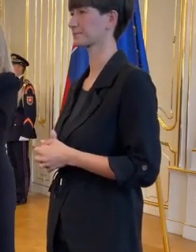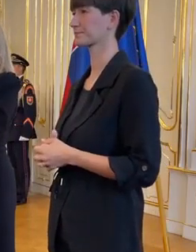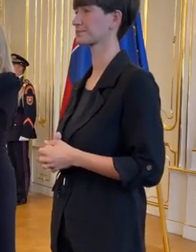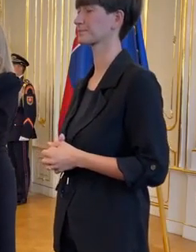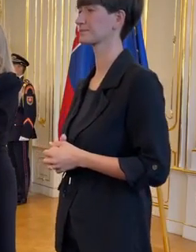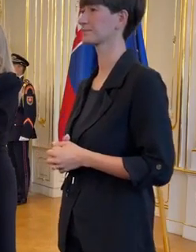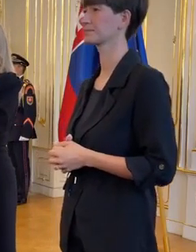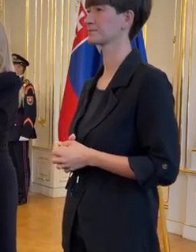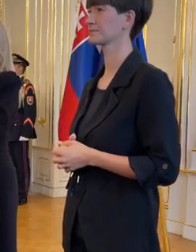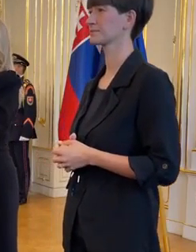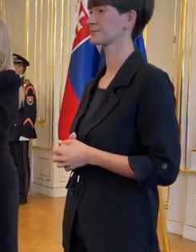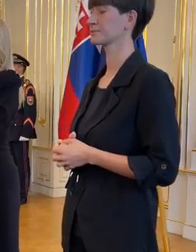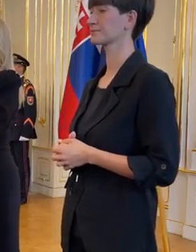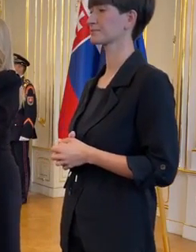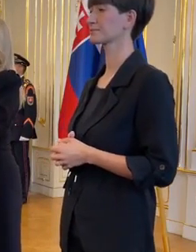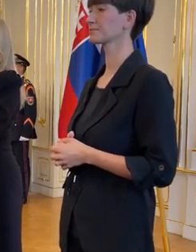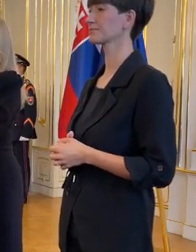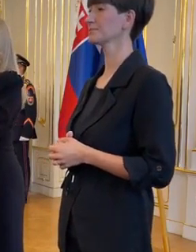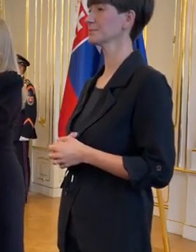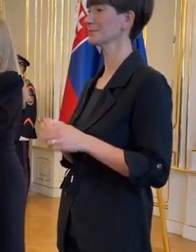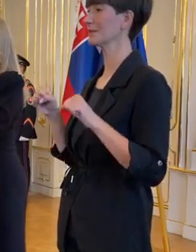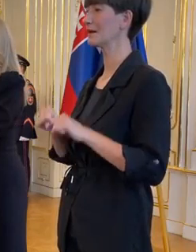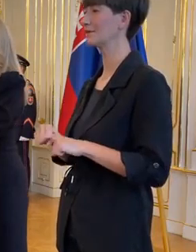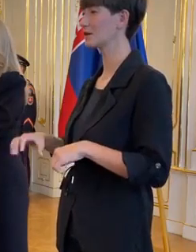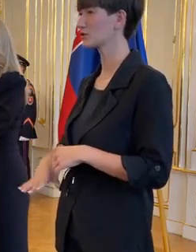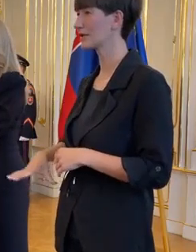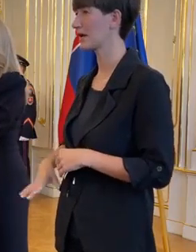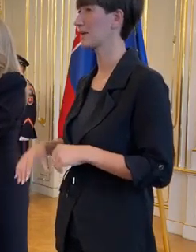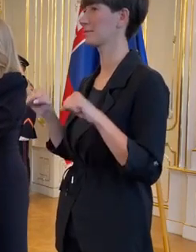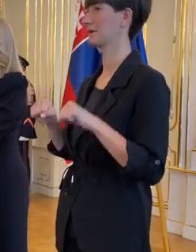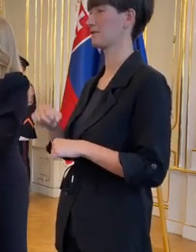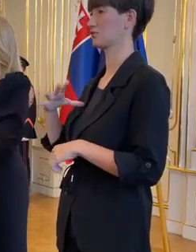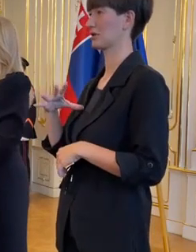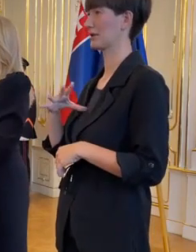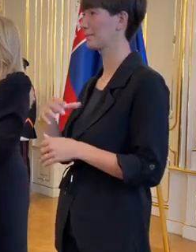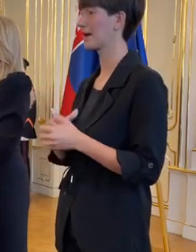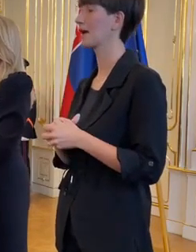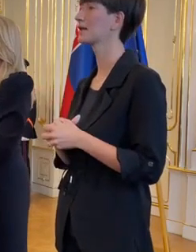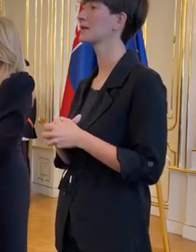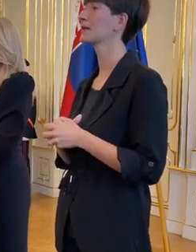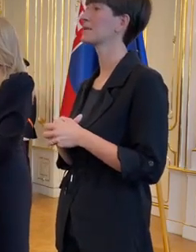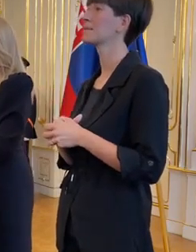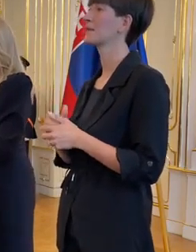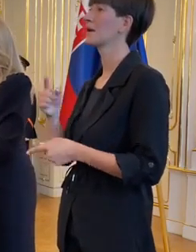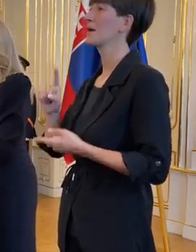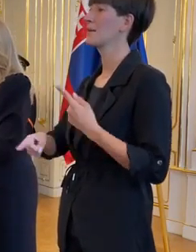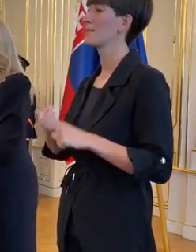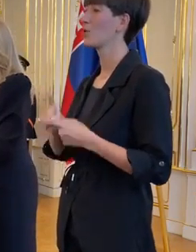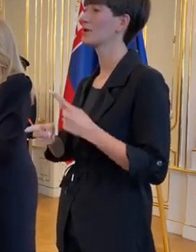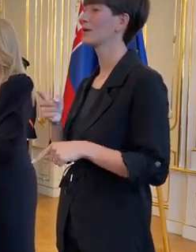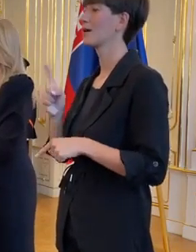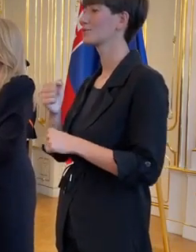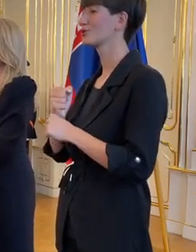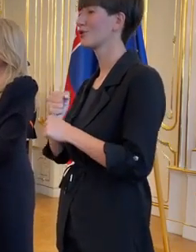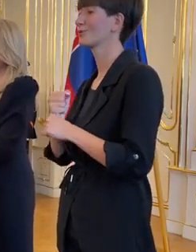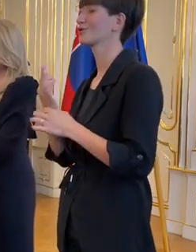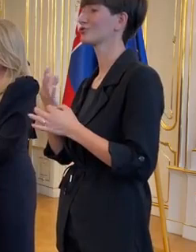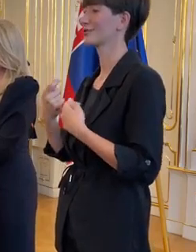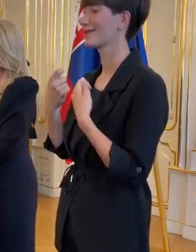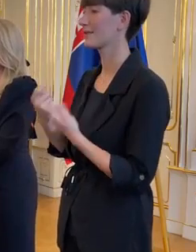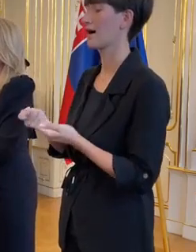ich komunikovať. Vážené dámy, vážení páni, politika je o umení možného, je o nutnosti